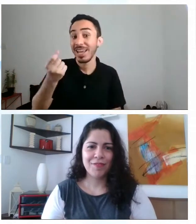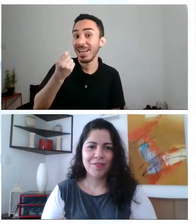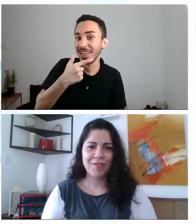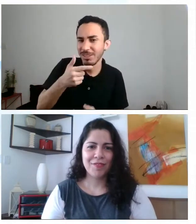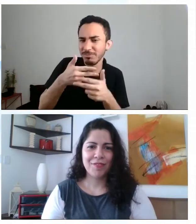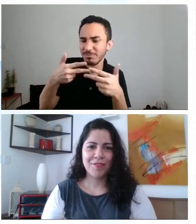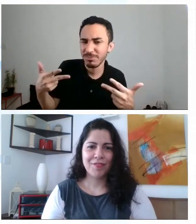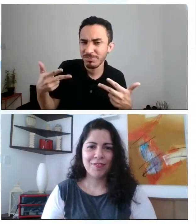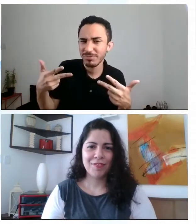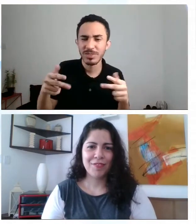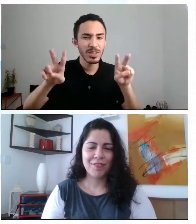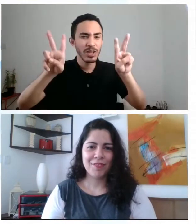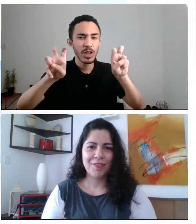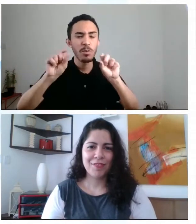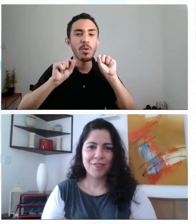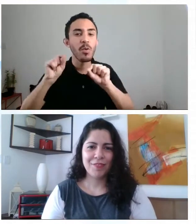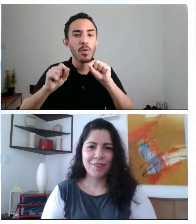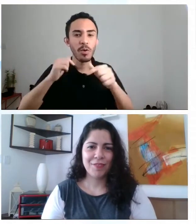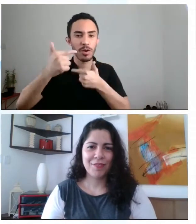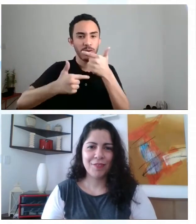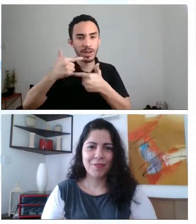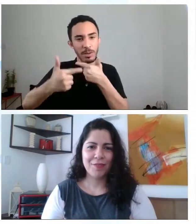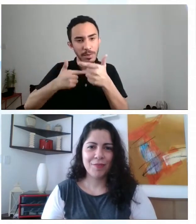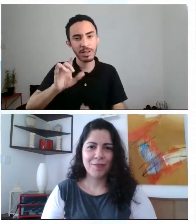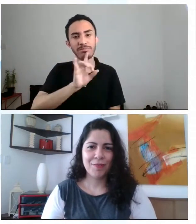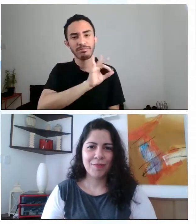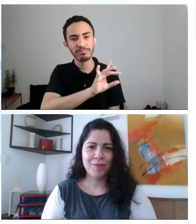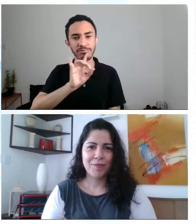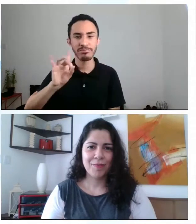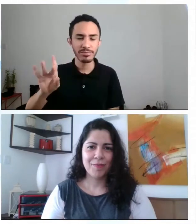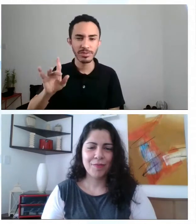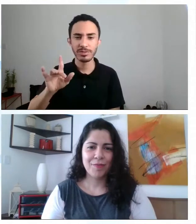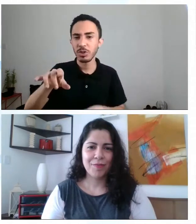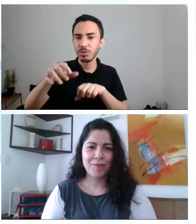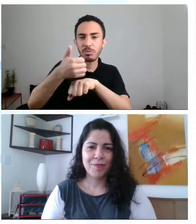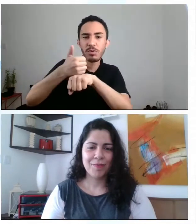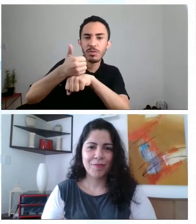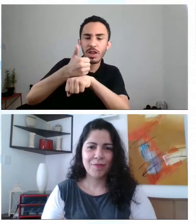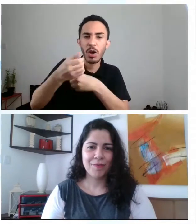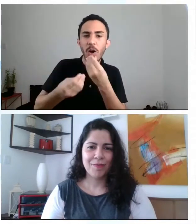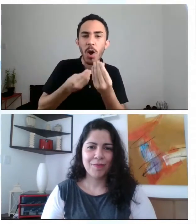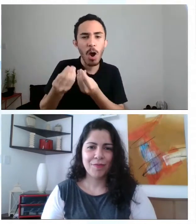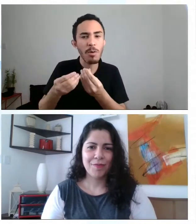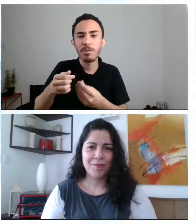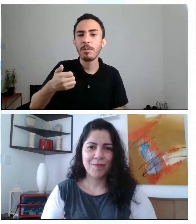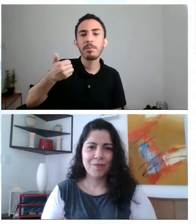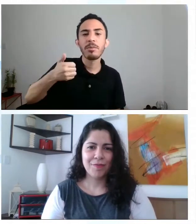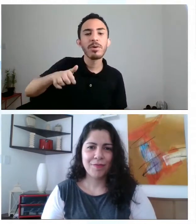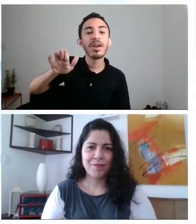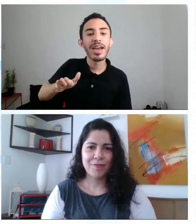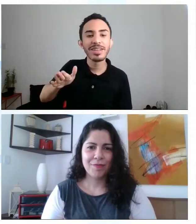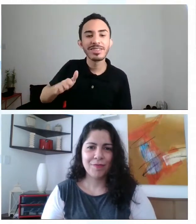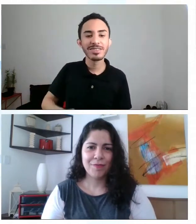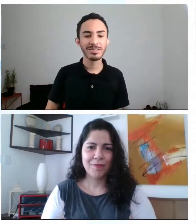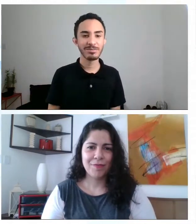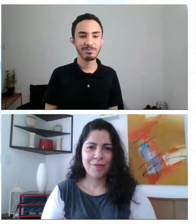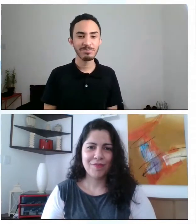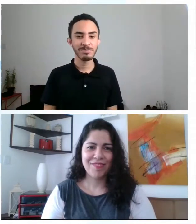engraçada, a respeito do trabalho deste profissional. Quem começa?